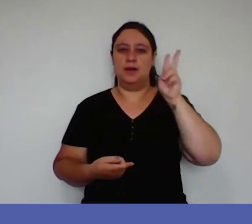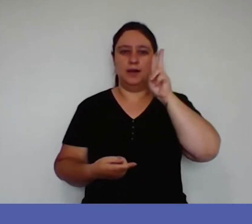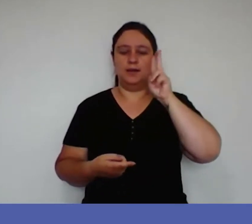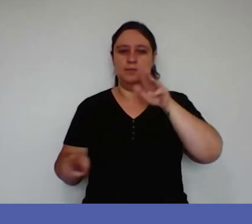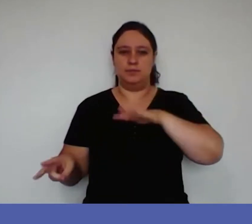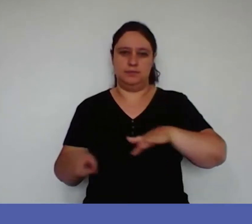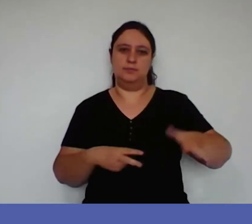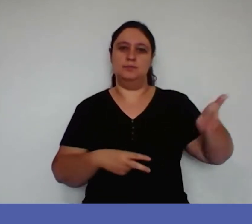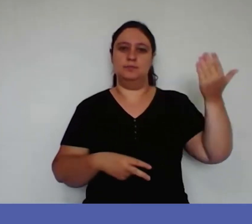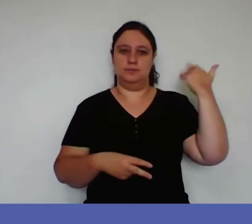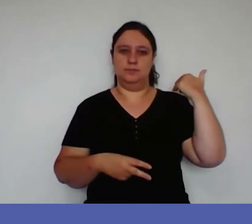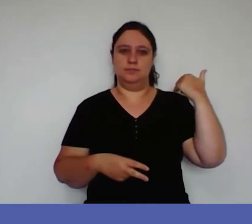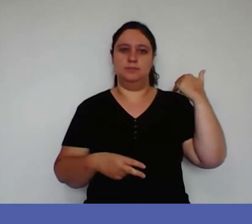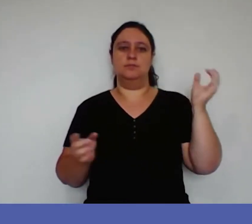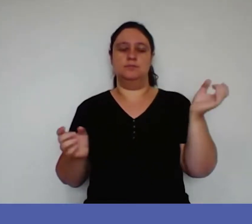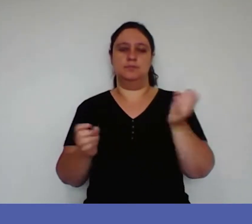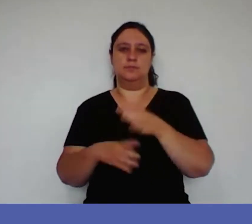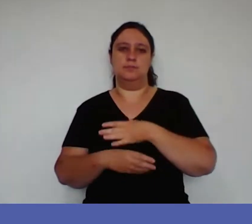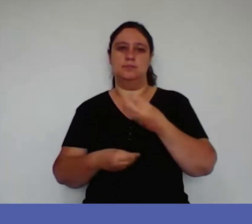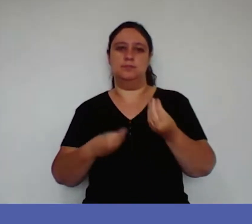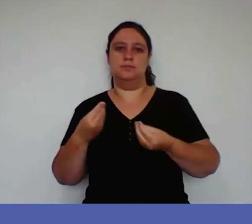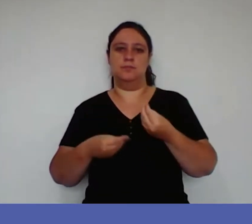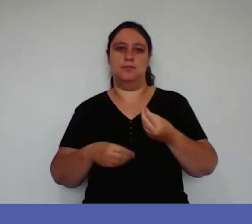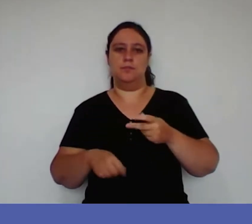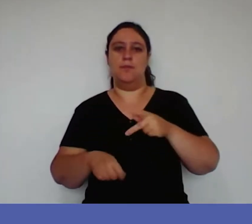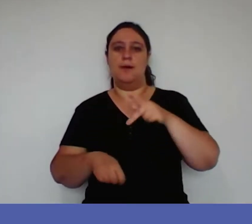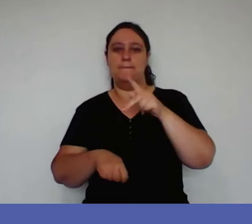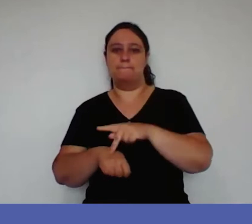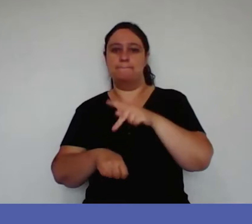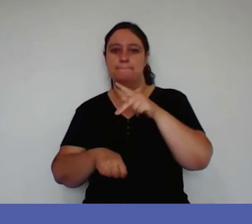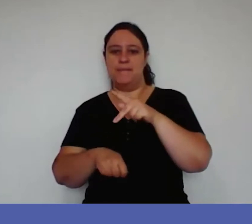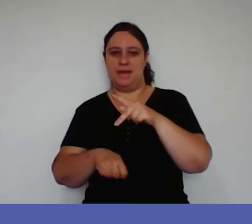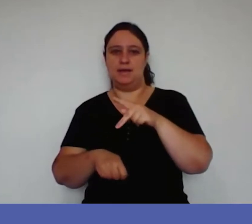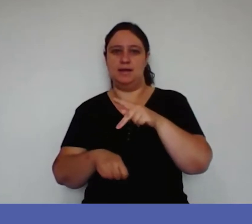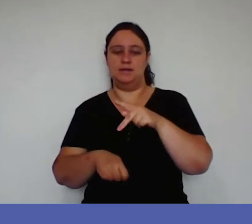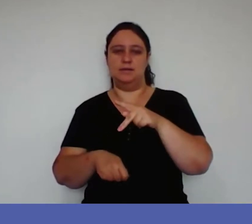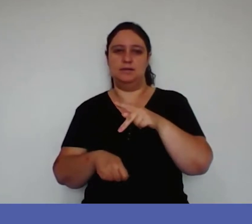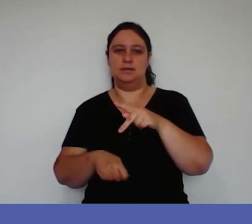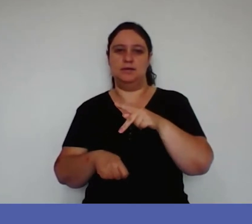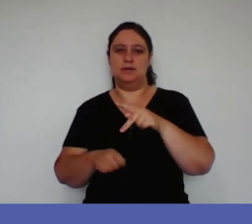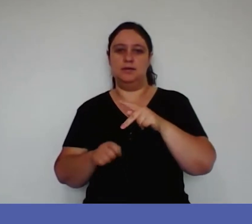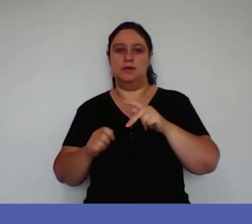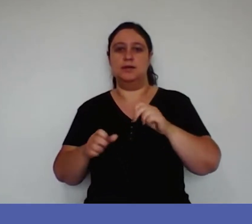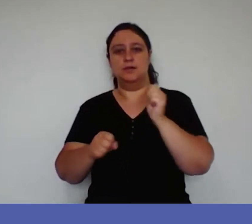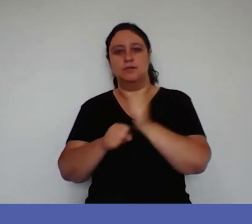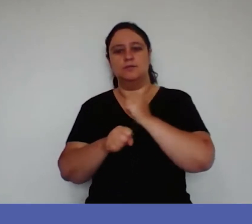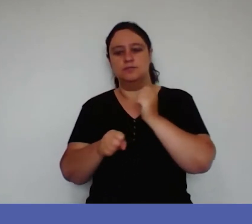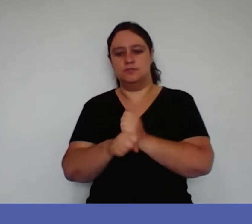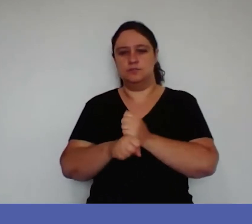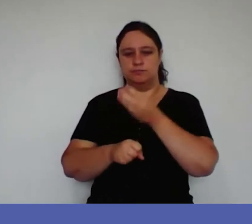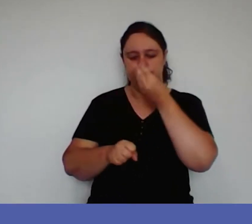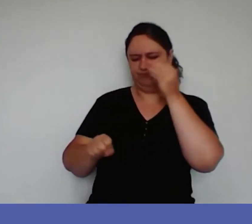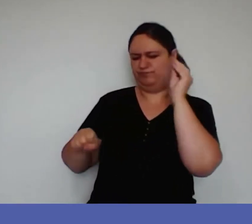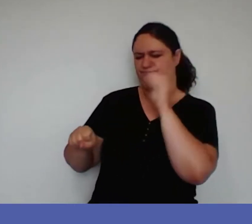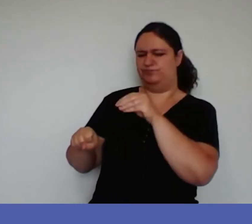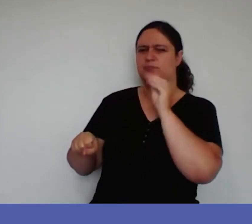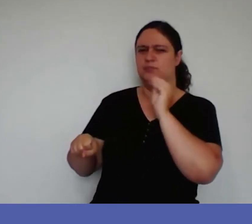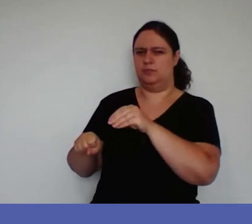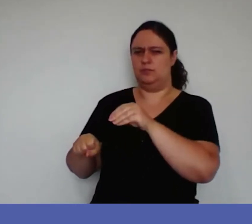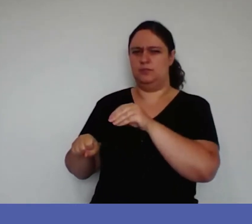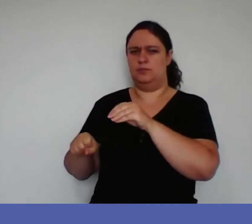essa pedra que os construtores rejeitaram, veio a ser a principal